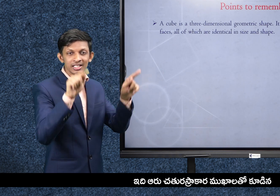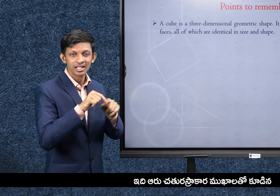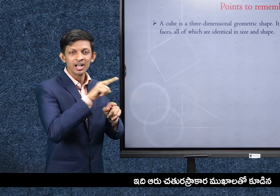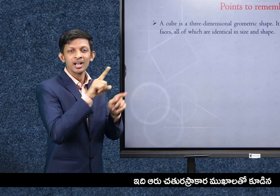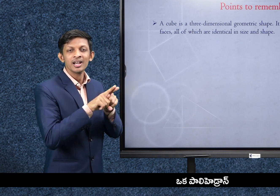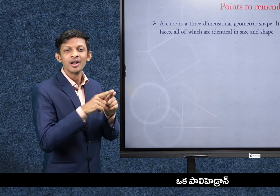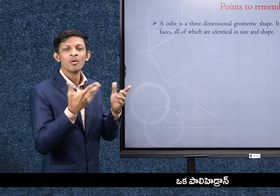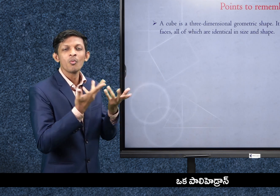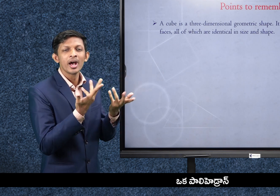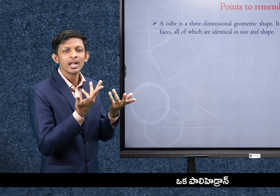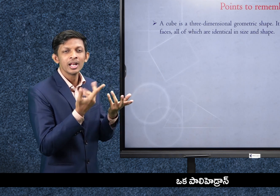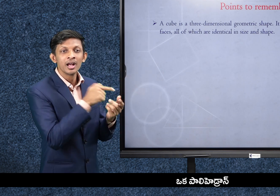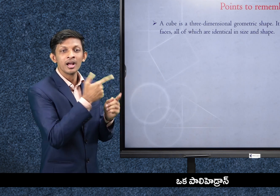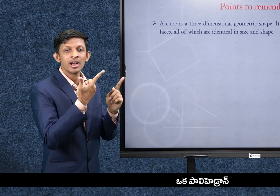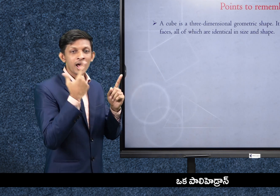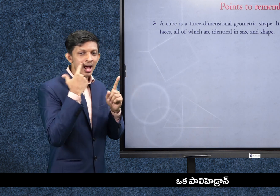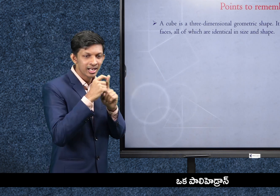ఒక పాలీహెడ్రాన్.